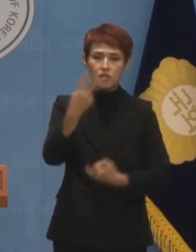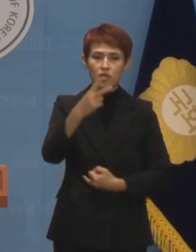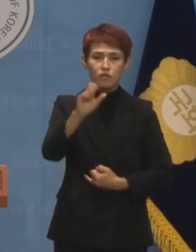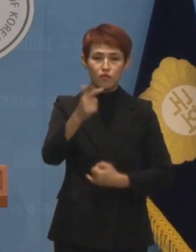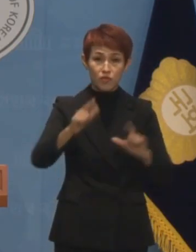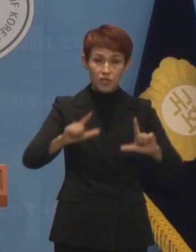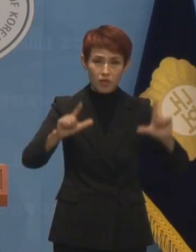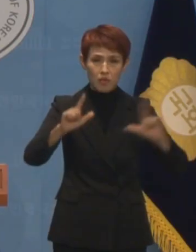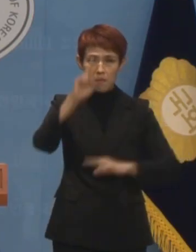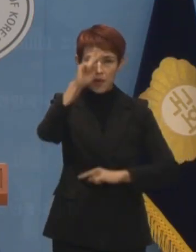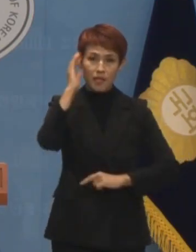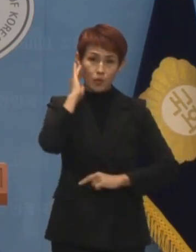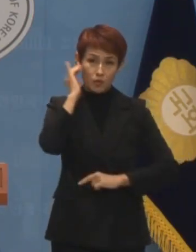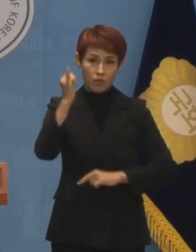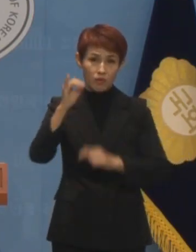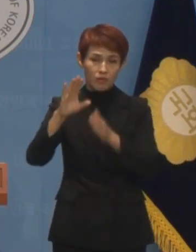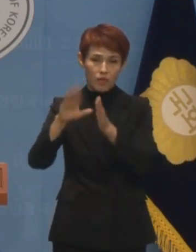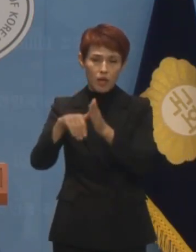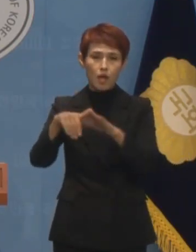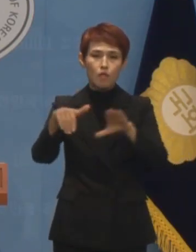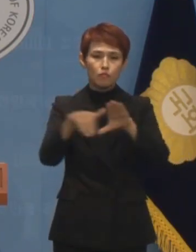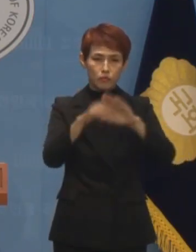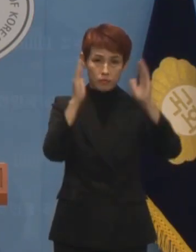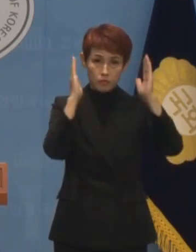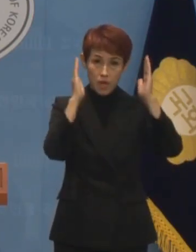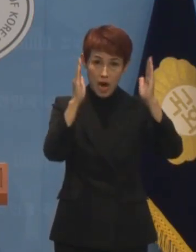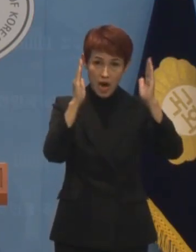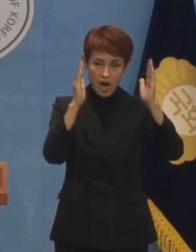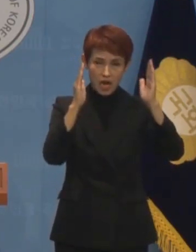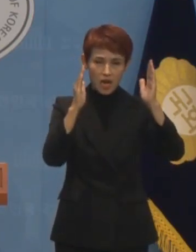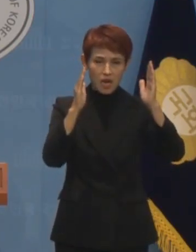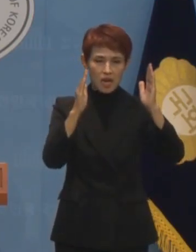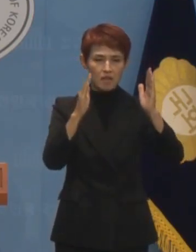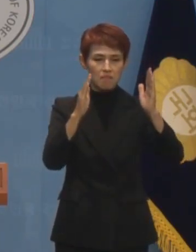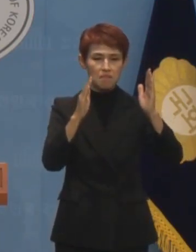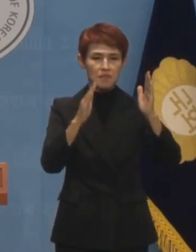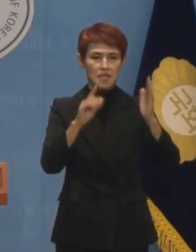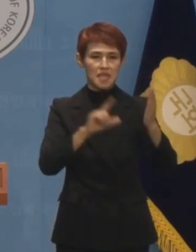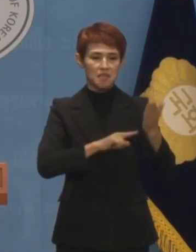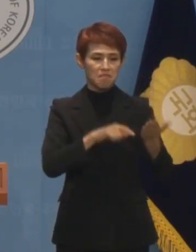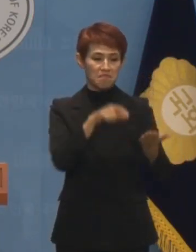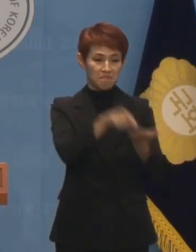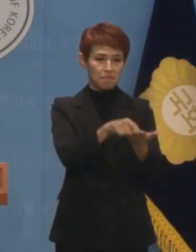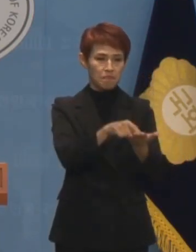2016년 박근혜 정부 시절 문학의 블랙리스트에도 올랐습니다.